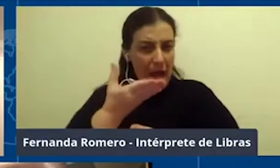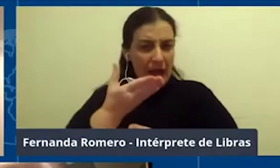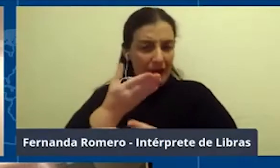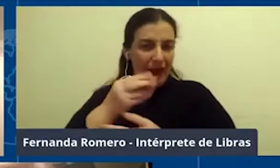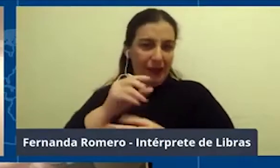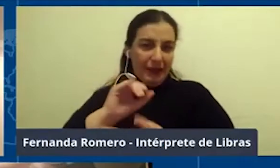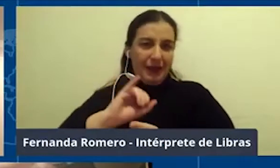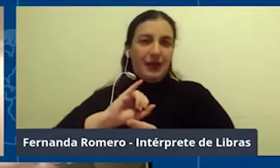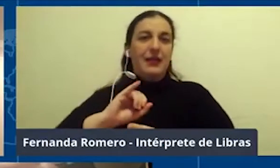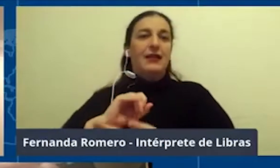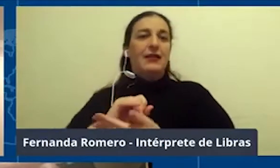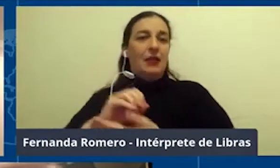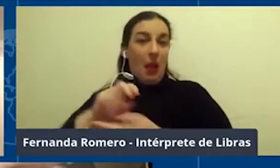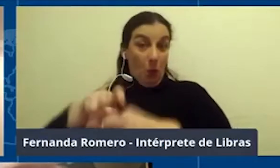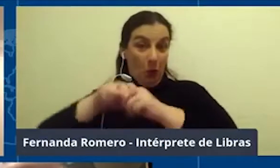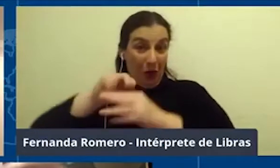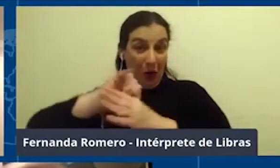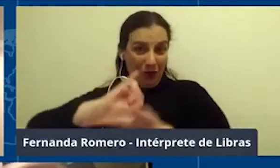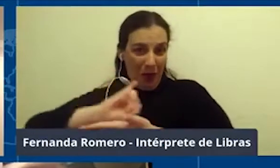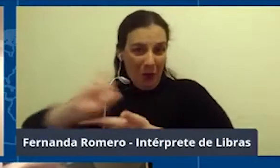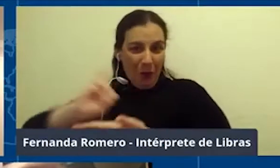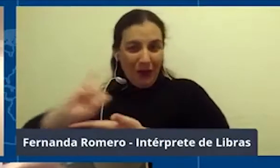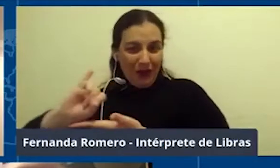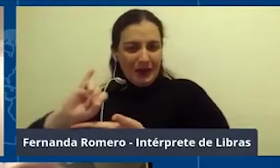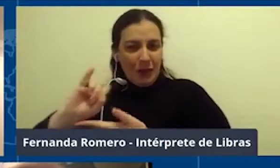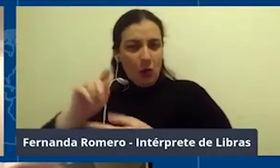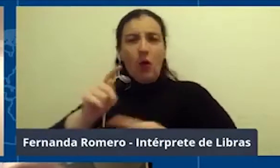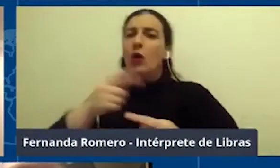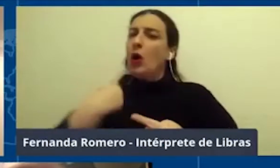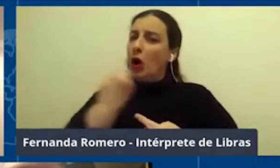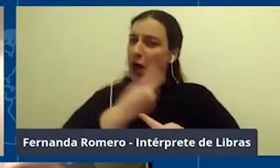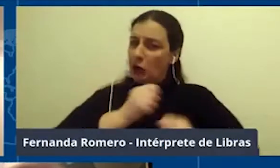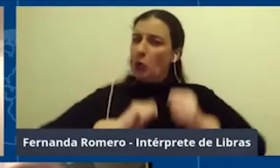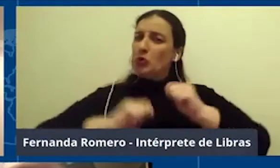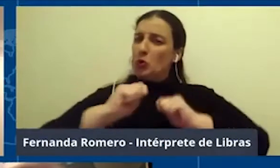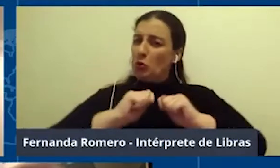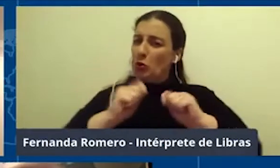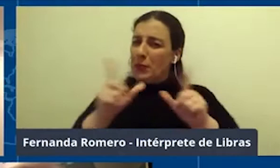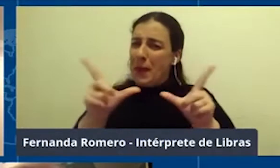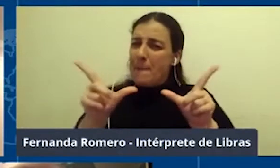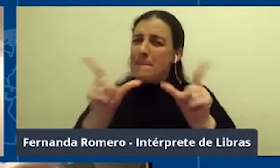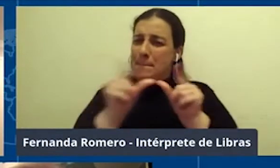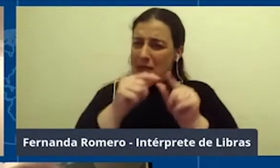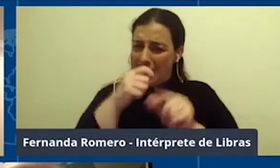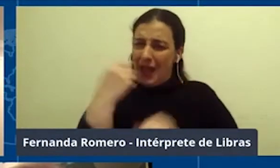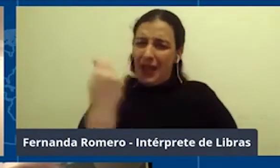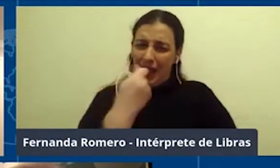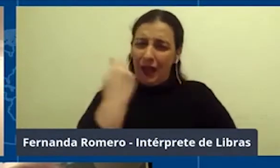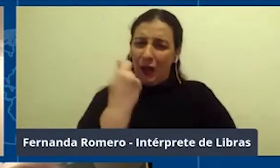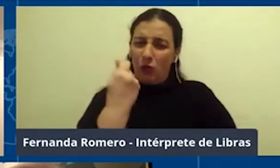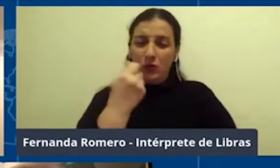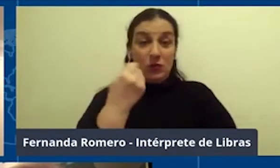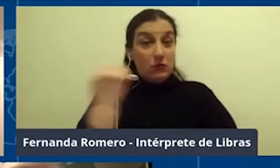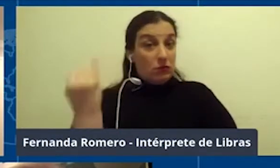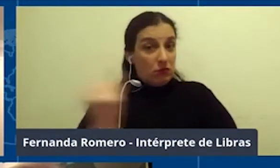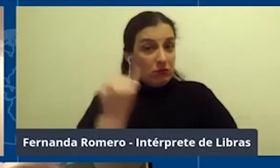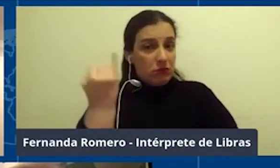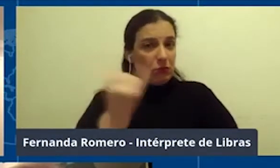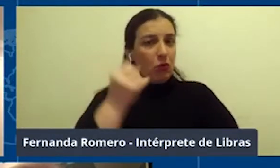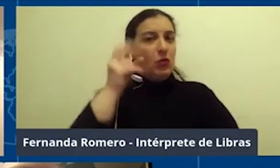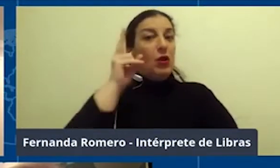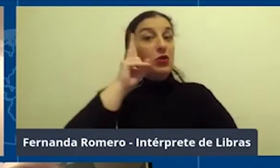importações oportunizam, há uma economia relativamente pequena como a gaúcha, é fundamental lembrar que